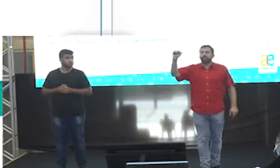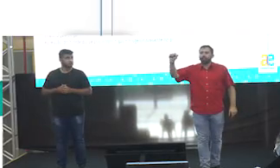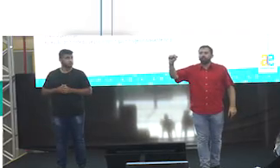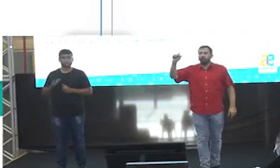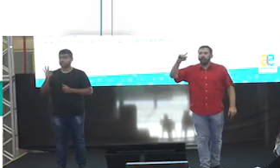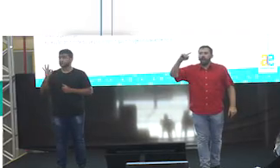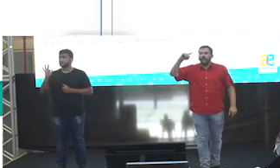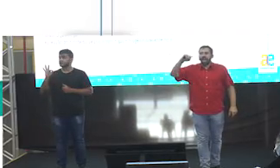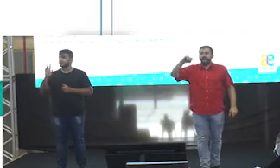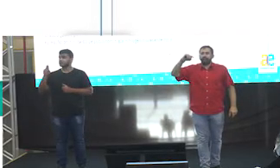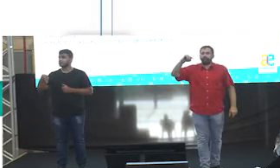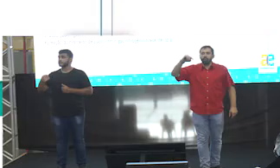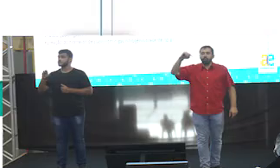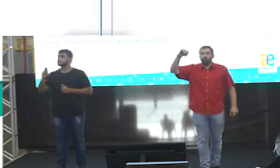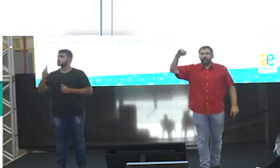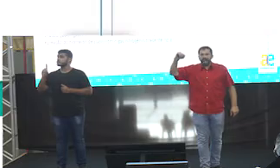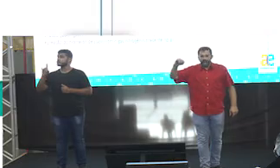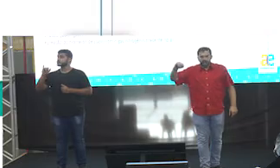fundido.